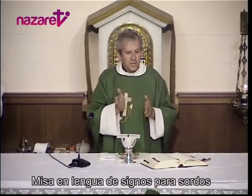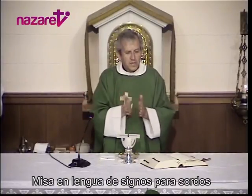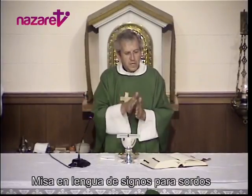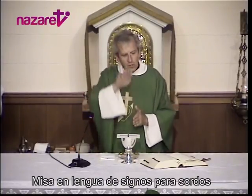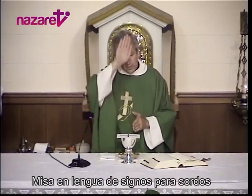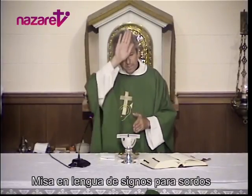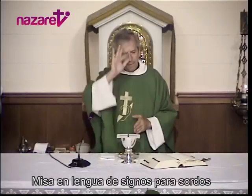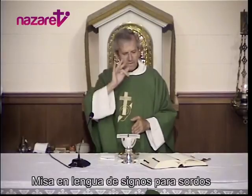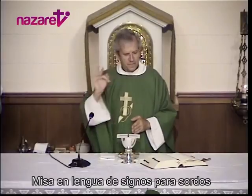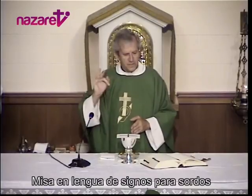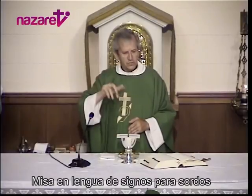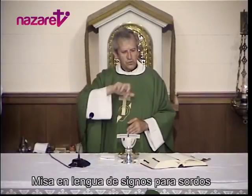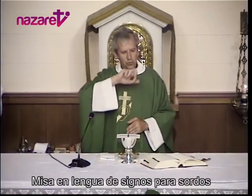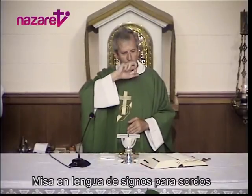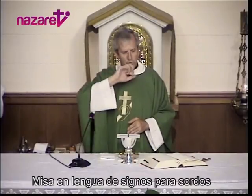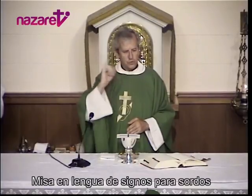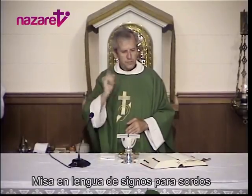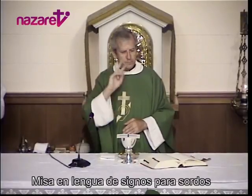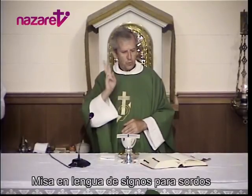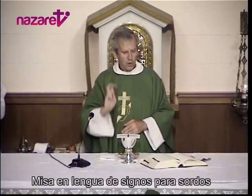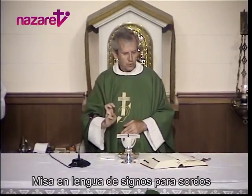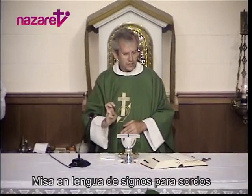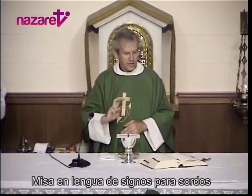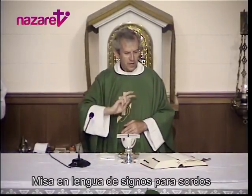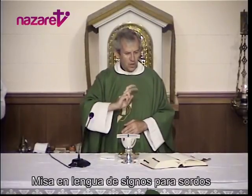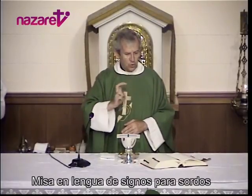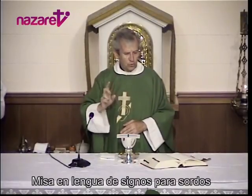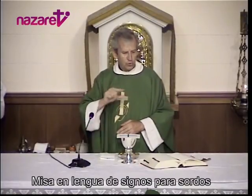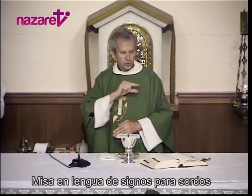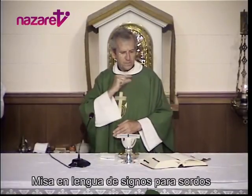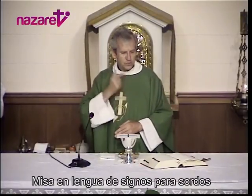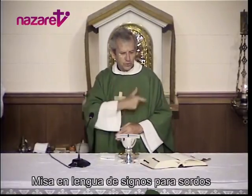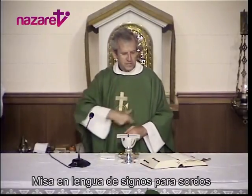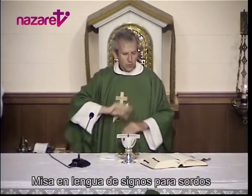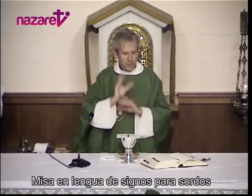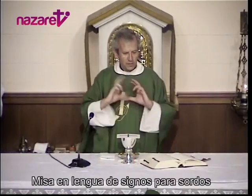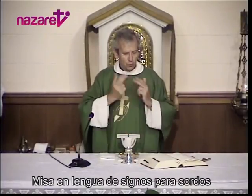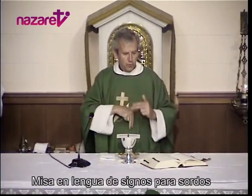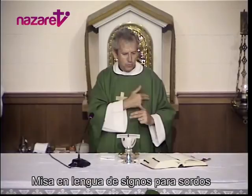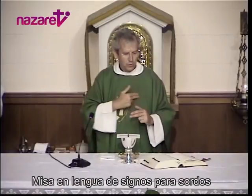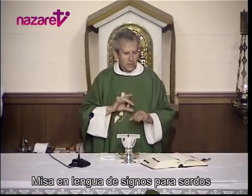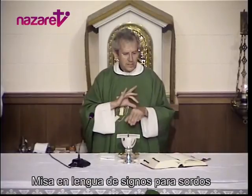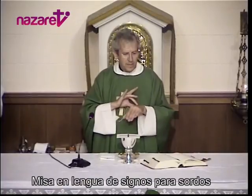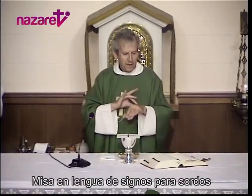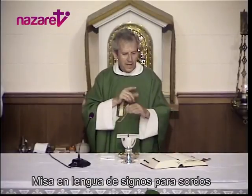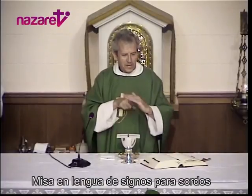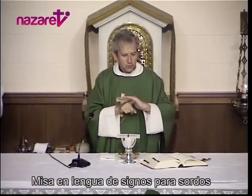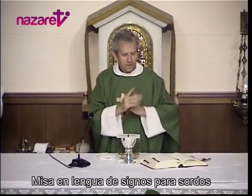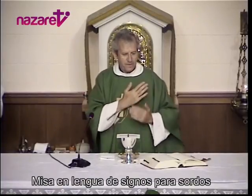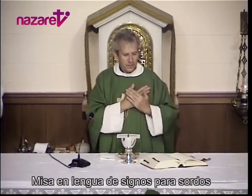Y con el Papa Francisco, con nuestro obispo Juan José, con todos los pastores que cuidan de tu pueblo, llévala a su perfección